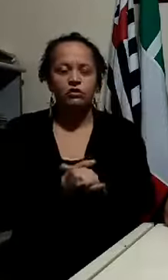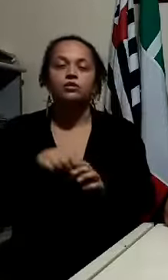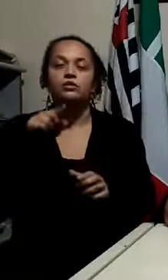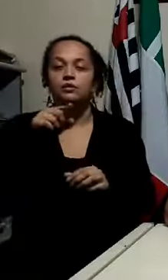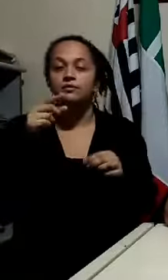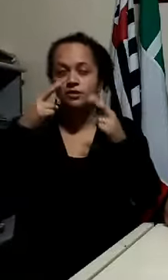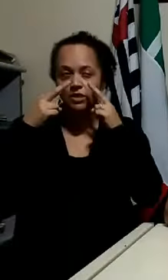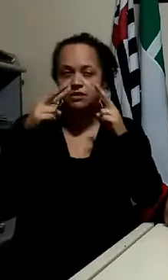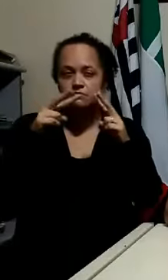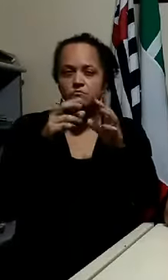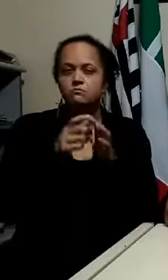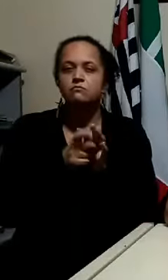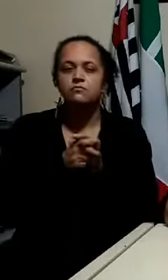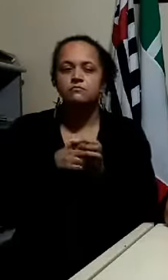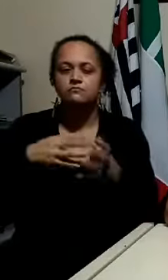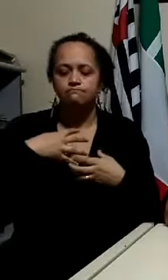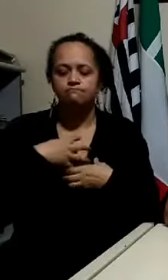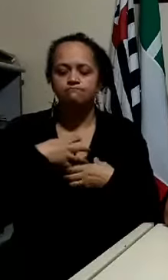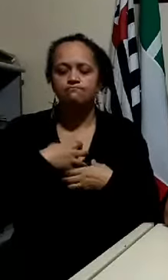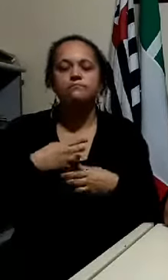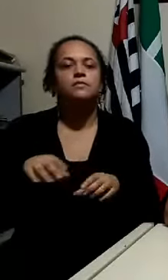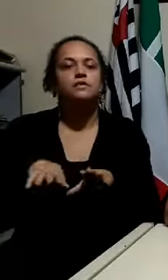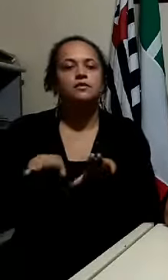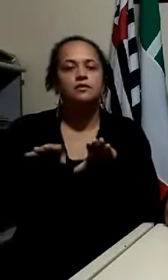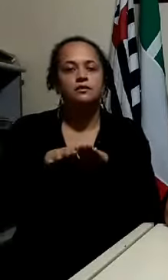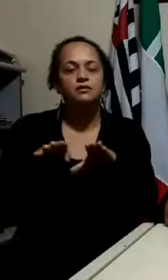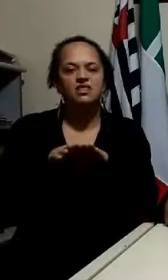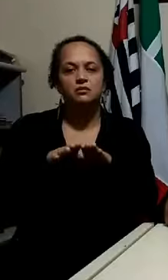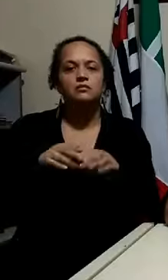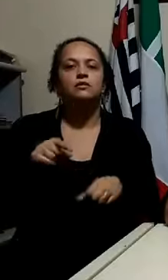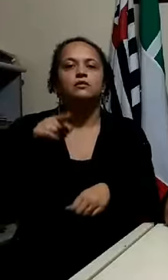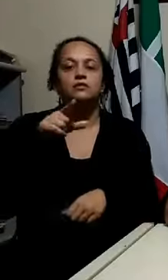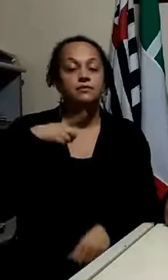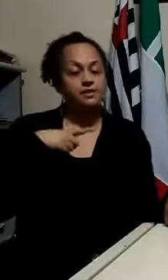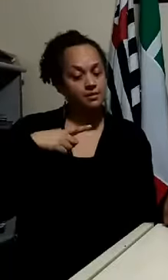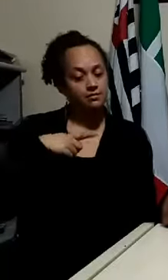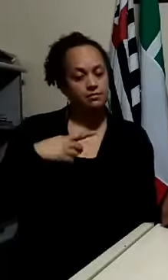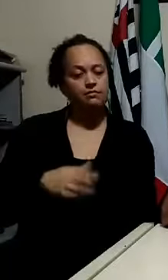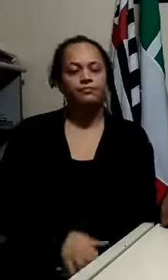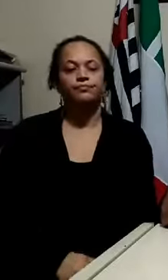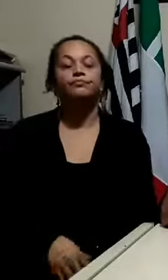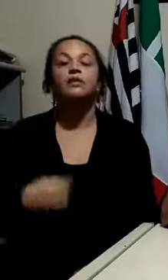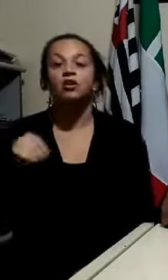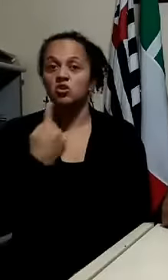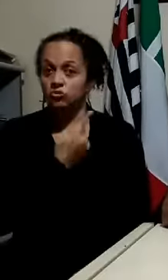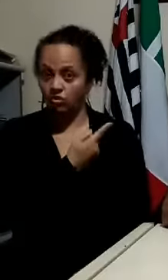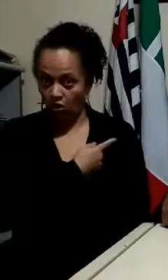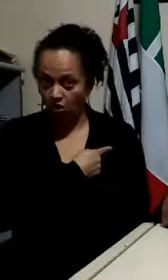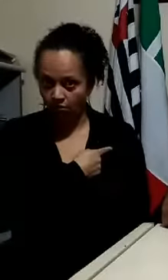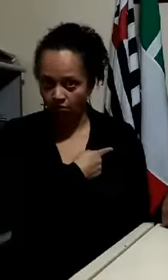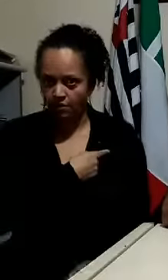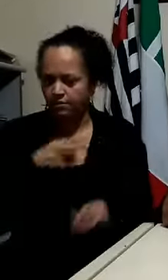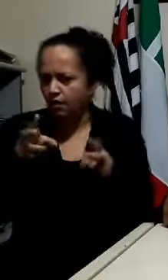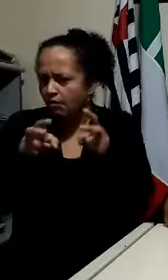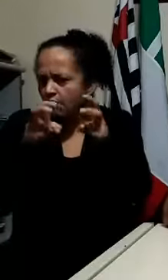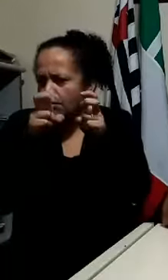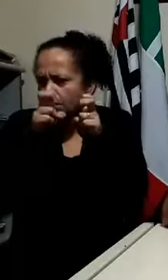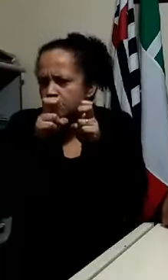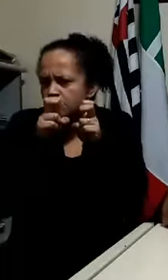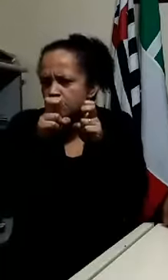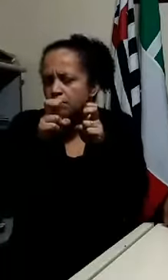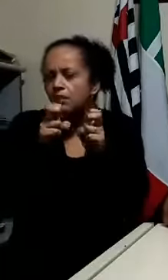nós percebemos e aprendemos com o Espírito Santo que essas 3 estratégias que há no